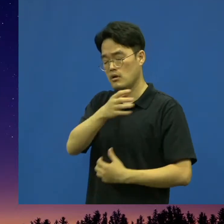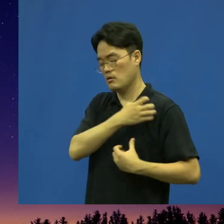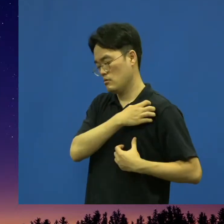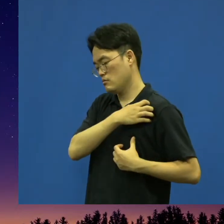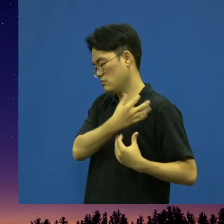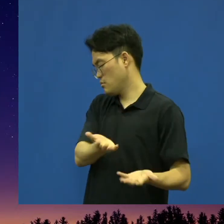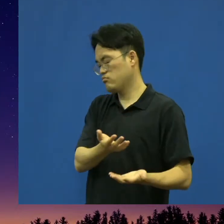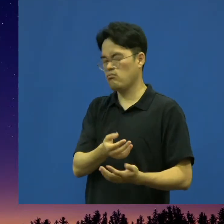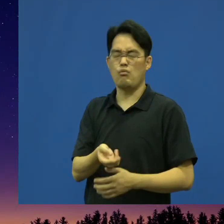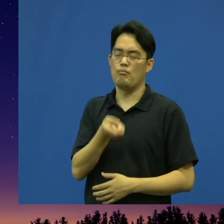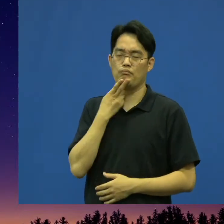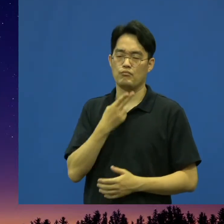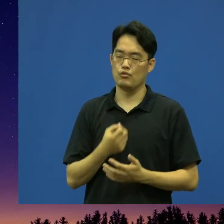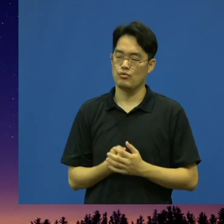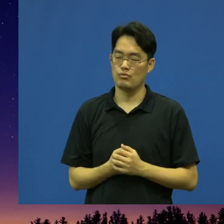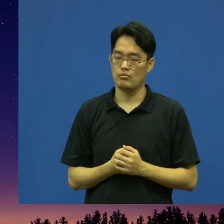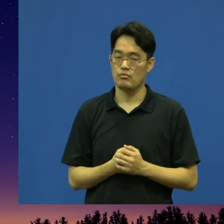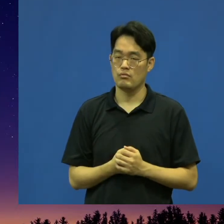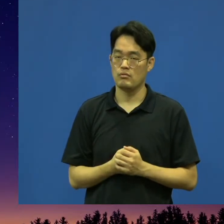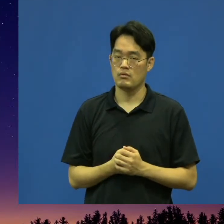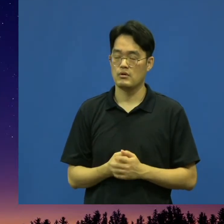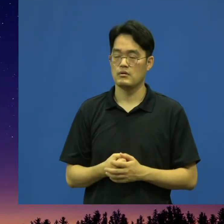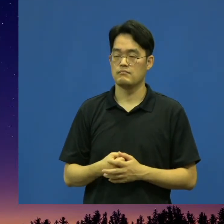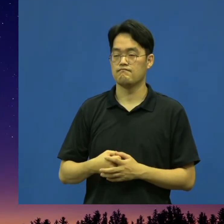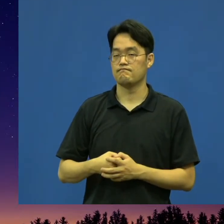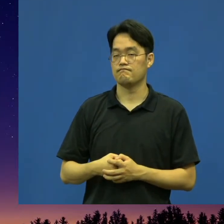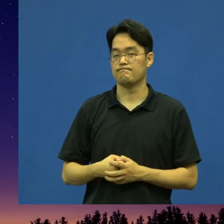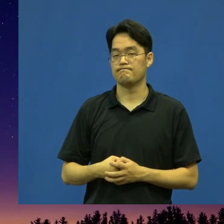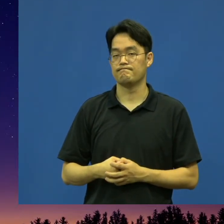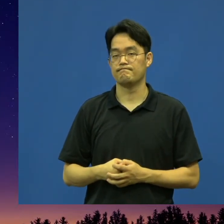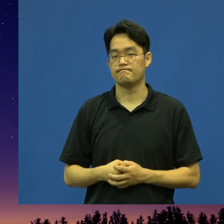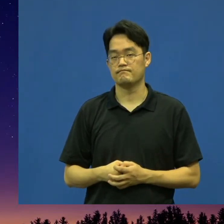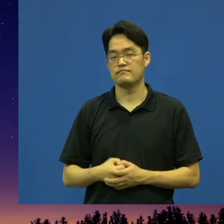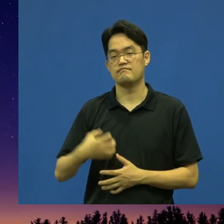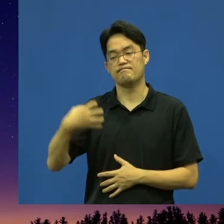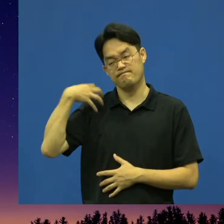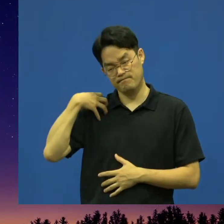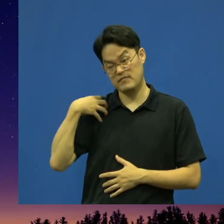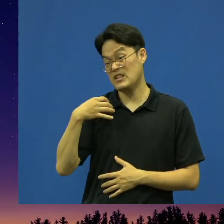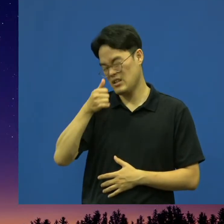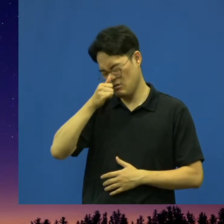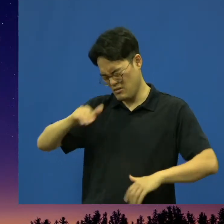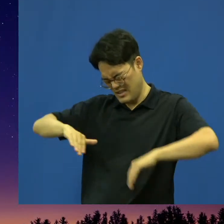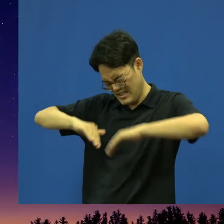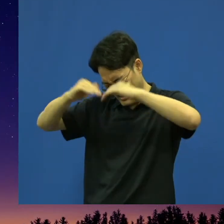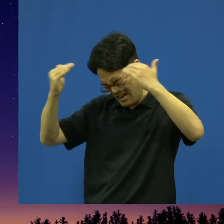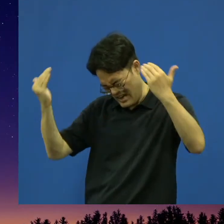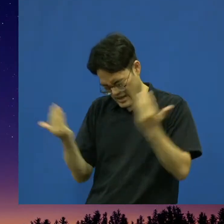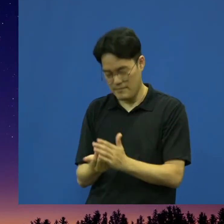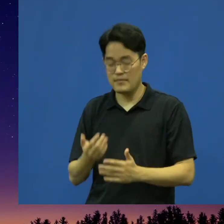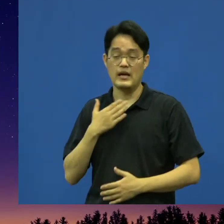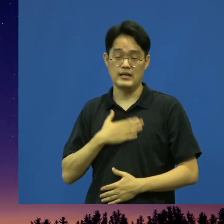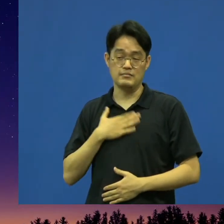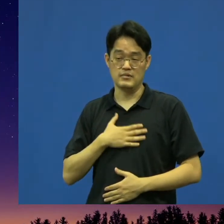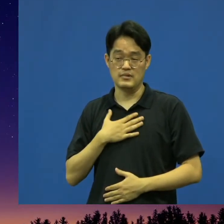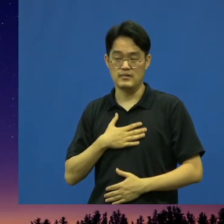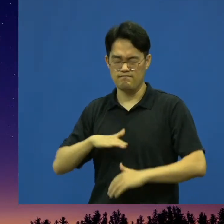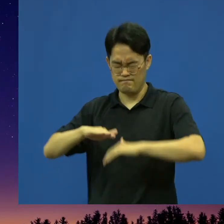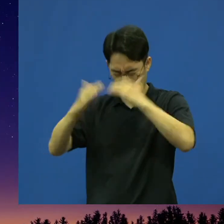법은 없어요. 책이 펴져 있고 다 아십니다. 다